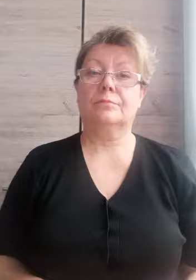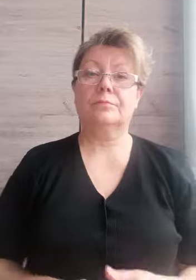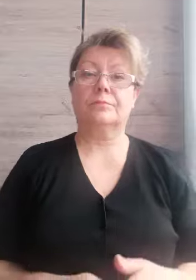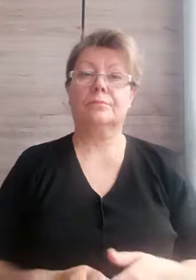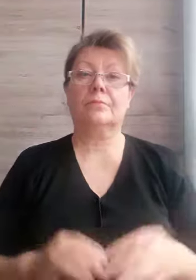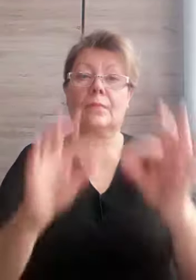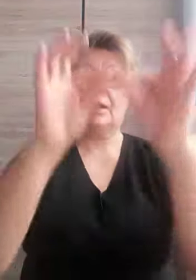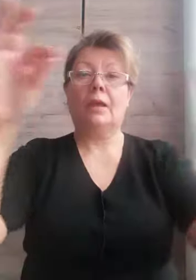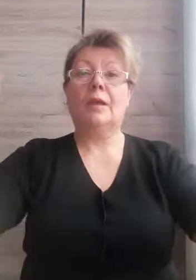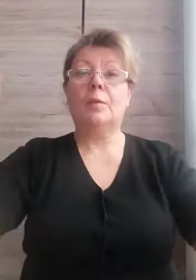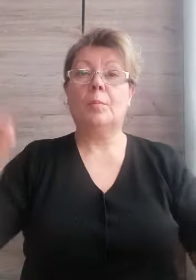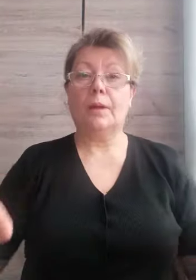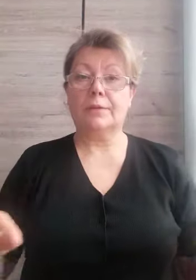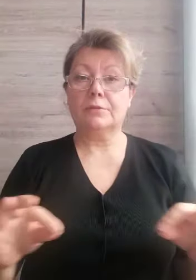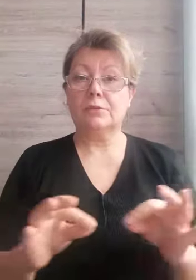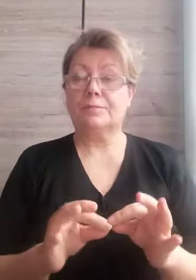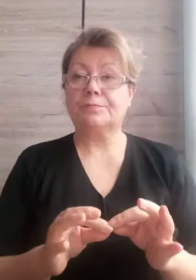Dzień